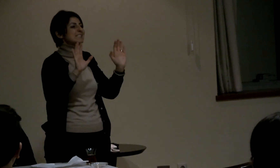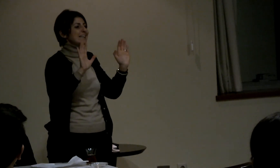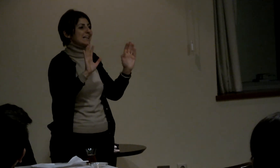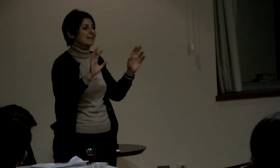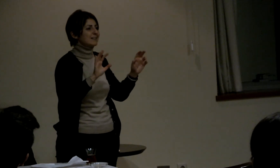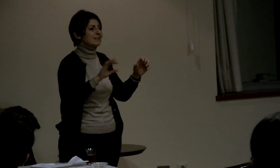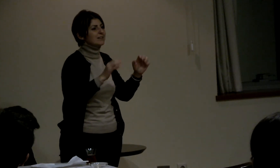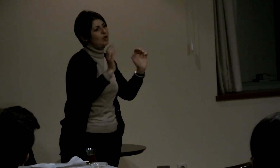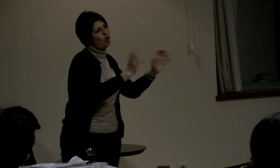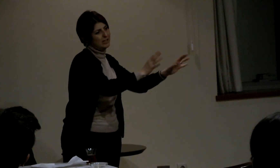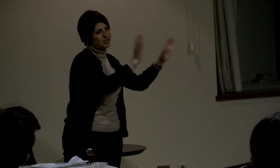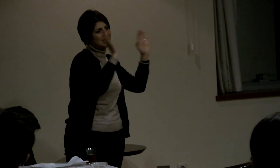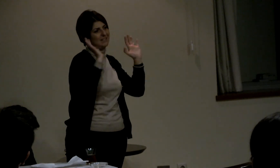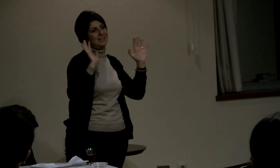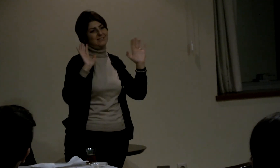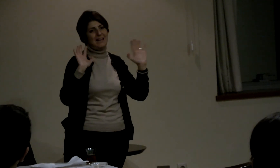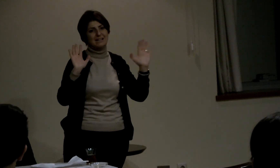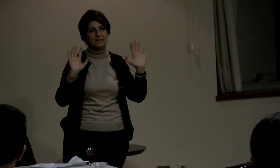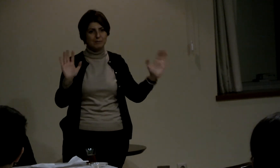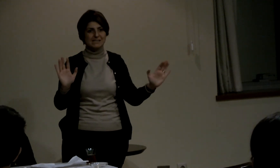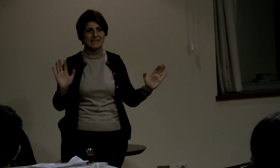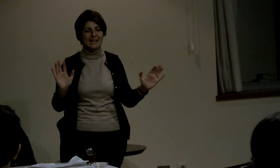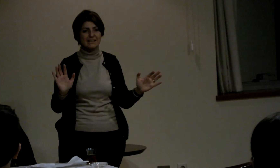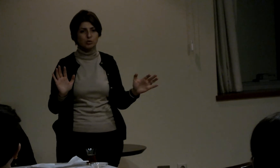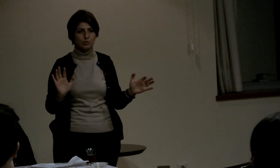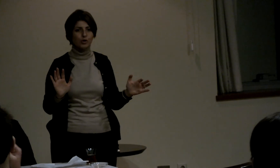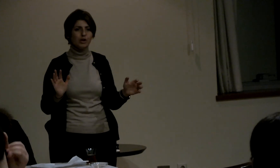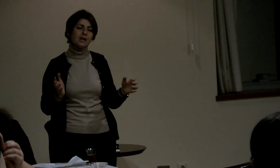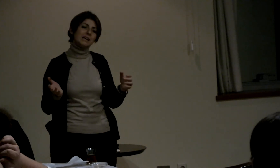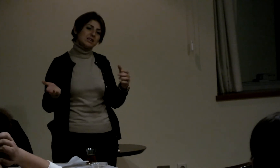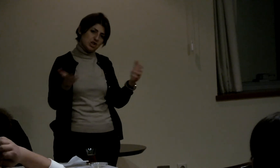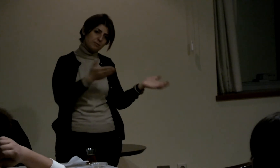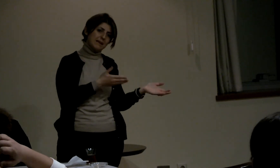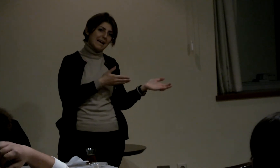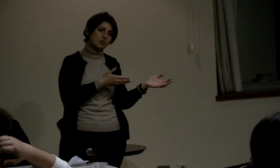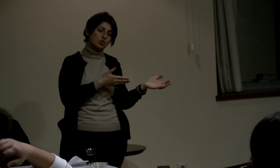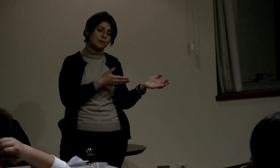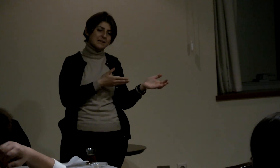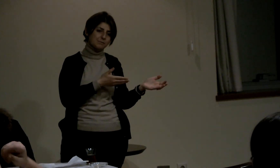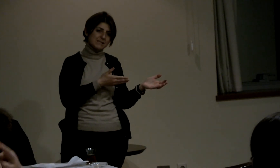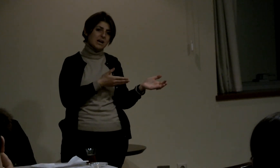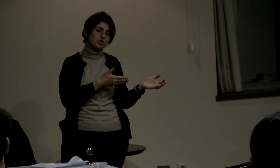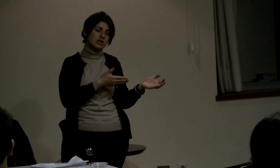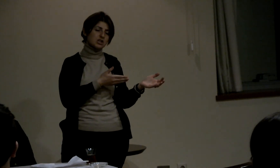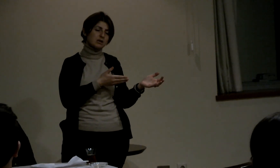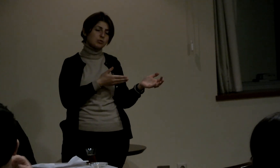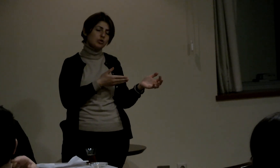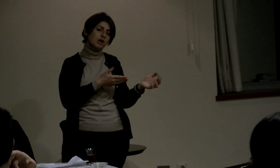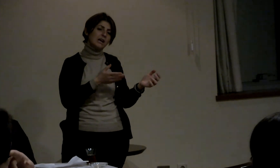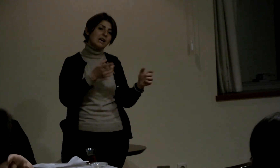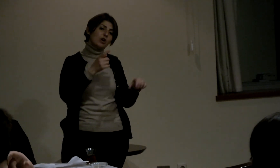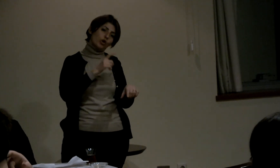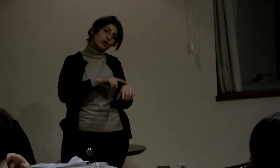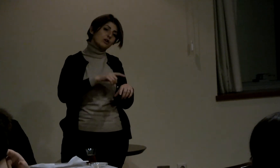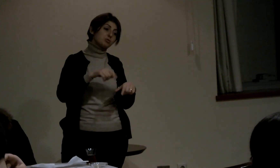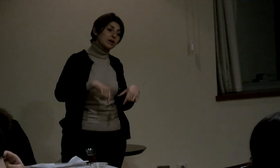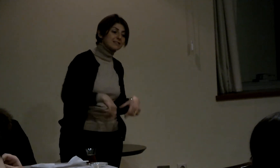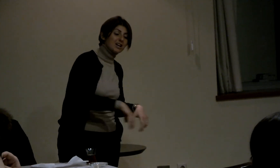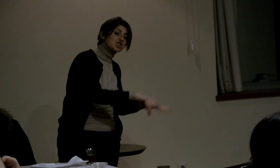değil. Öyle işte iki rekat yani kılmak isteyenler oluyor. İşitme engelli gruplarda biz daha önce yaşadık bunu. Ona göre buradan daha